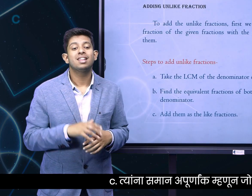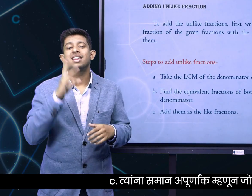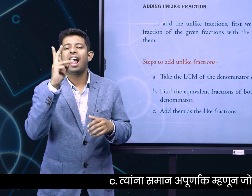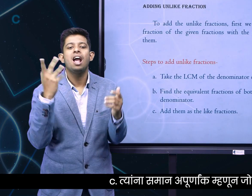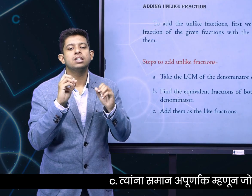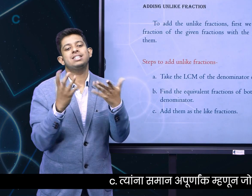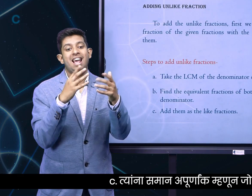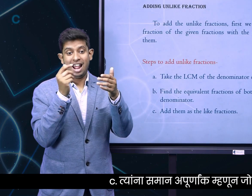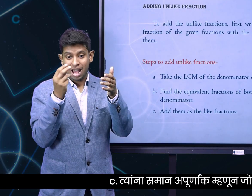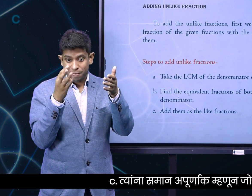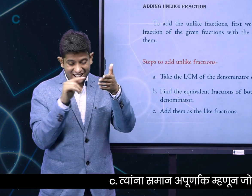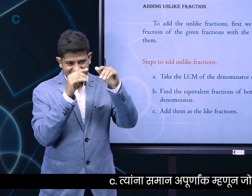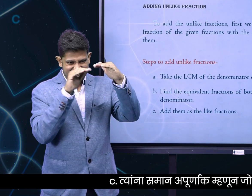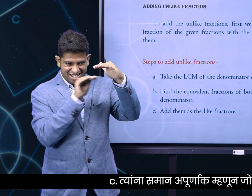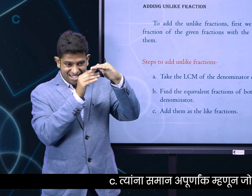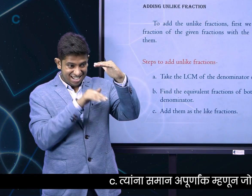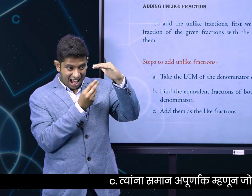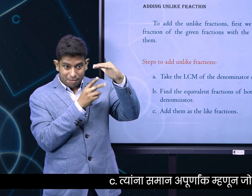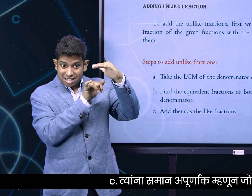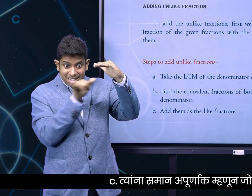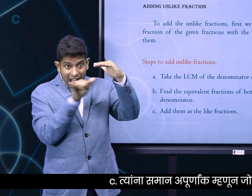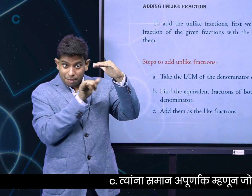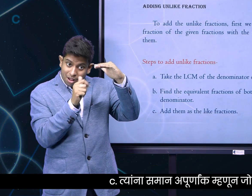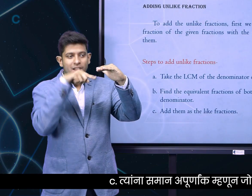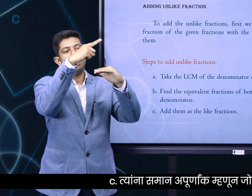त्यांना समान अपूर्णांक म्हणून जोडा.